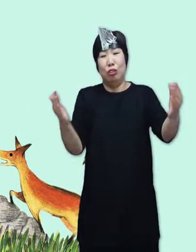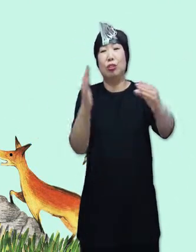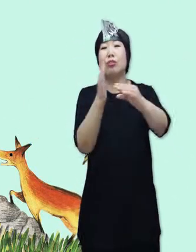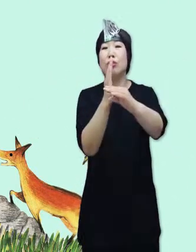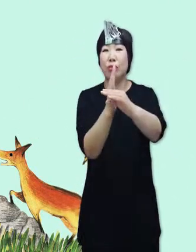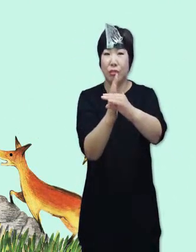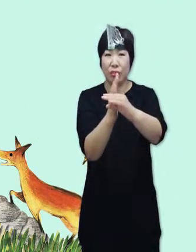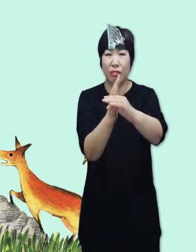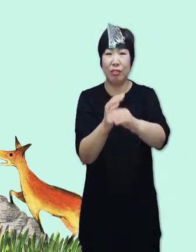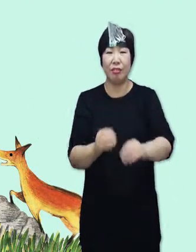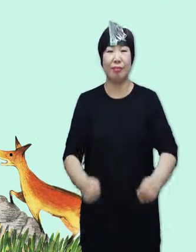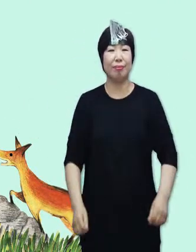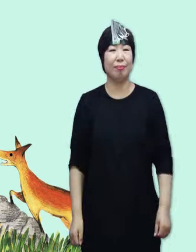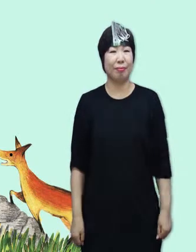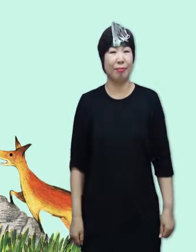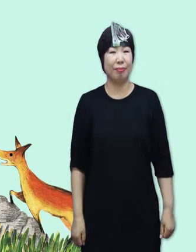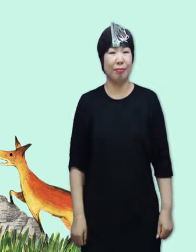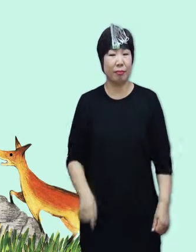쉬고 있었어.